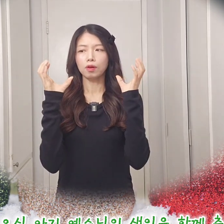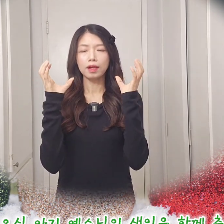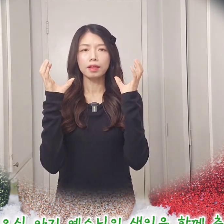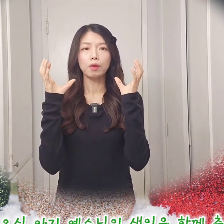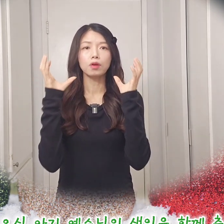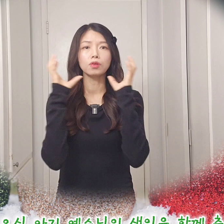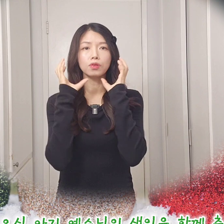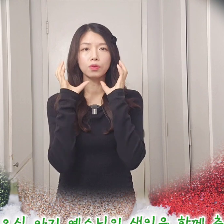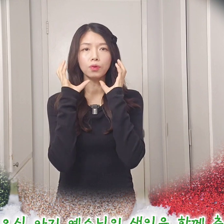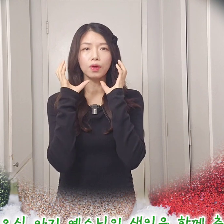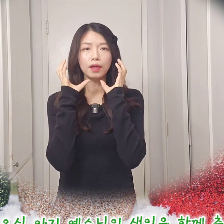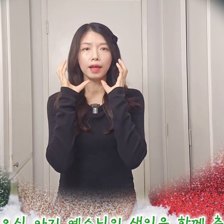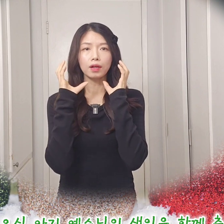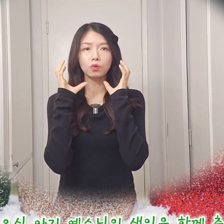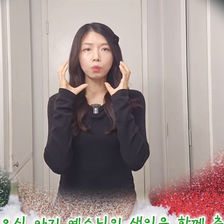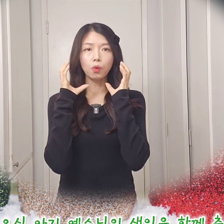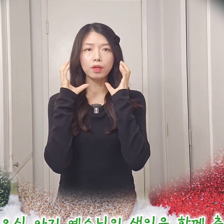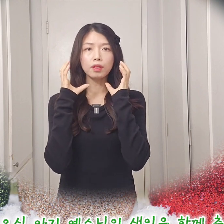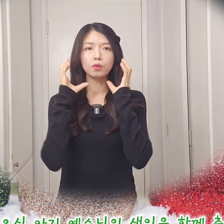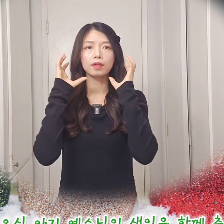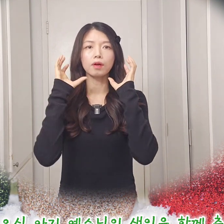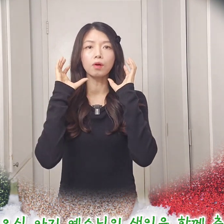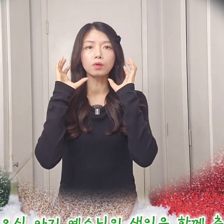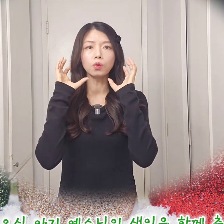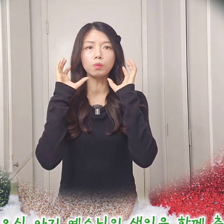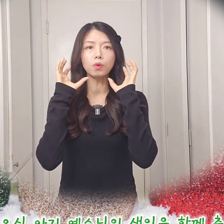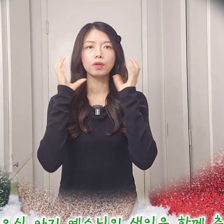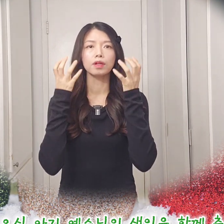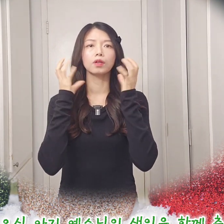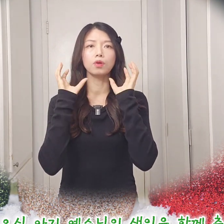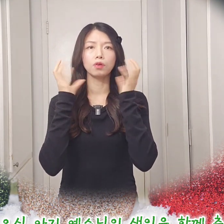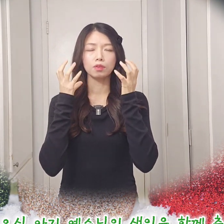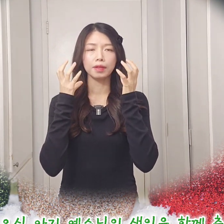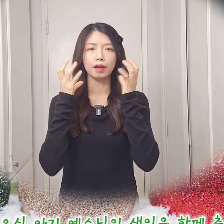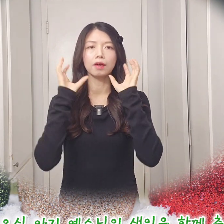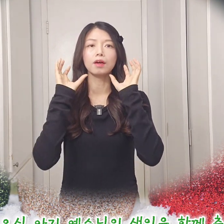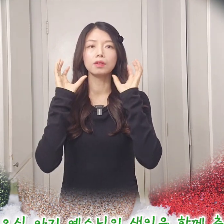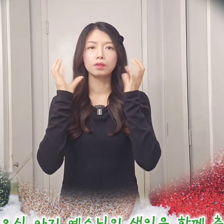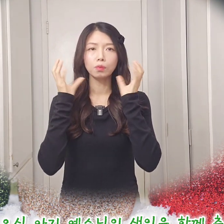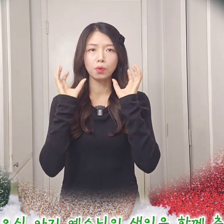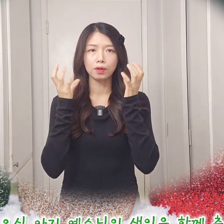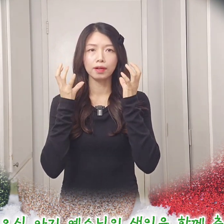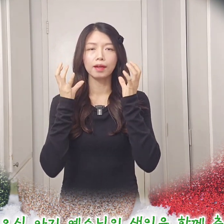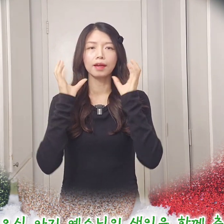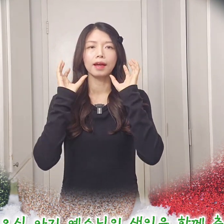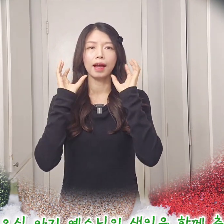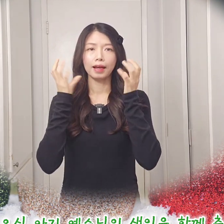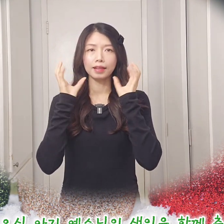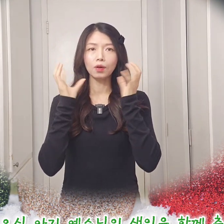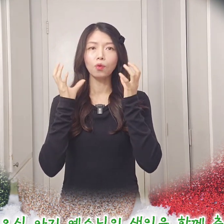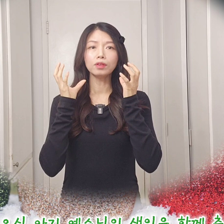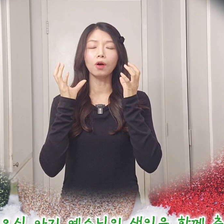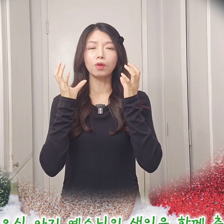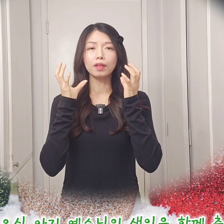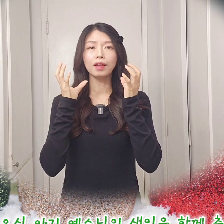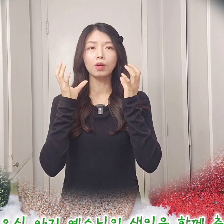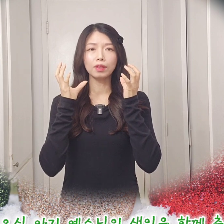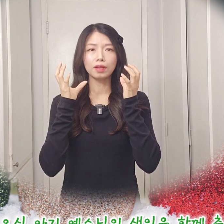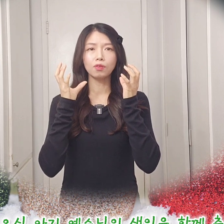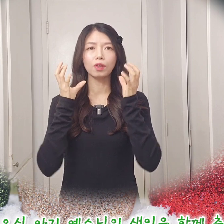살짝 벌려주시고 양쪽 볼 있는 쪽에서 손목을 이렇게 돌려주시면 돼요. 손목을. 아기 혹은 어리다라고 한 뜻의 수어가